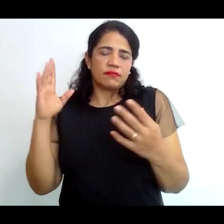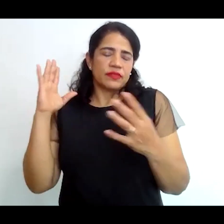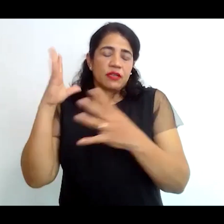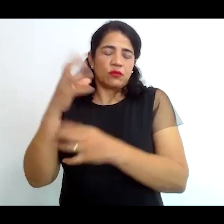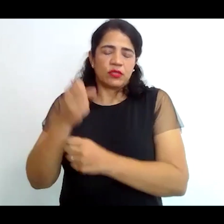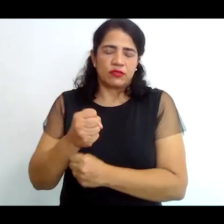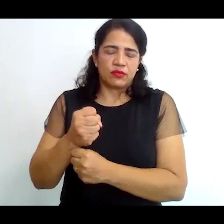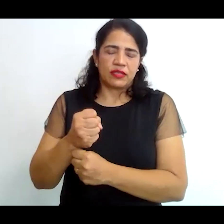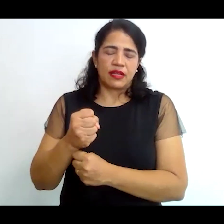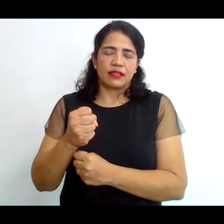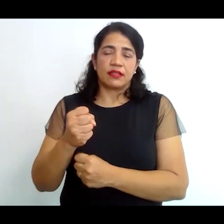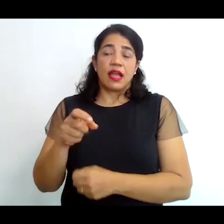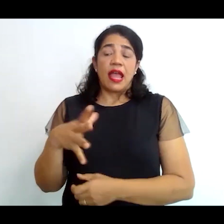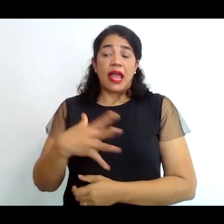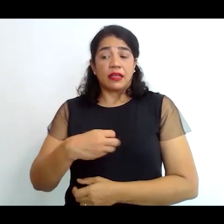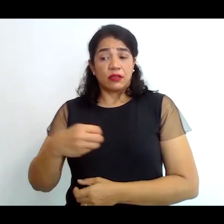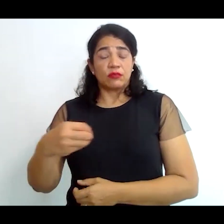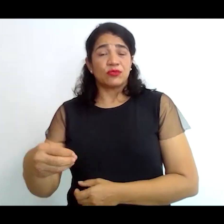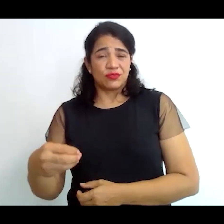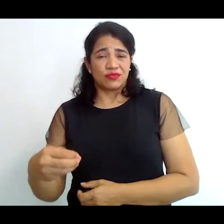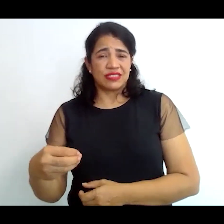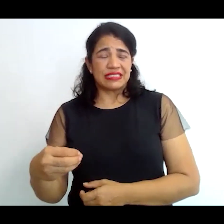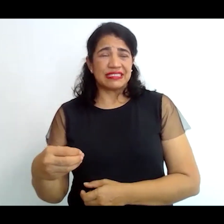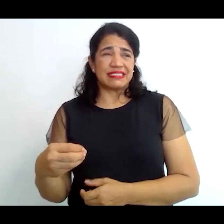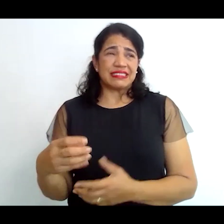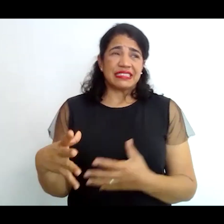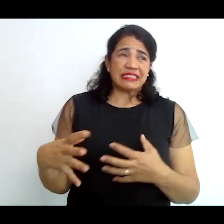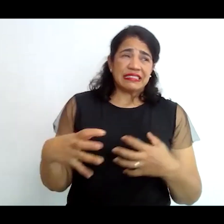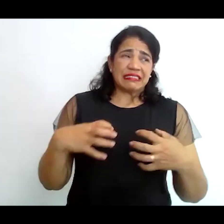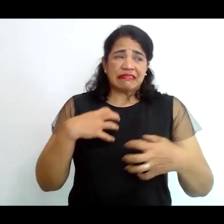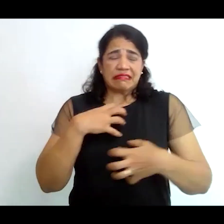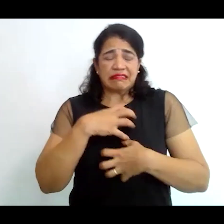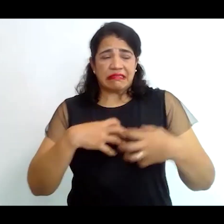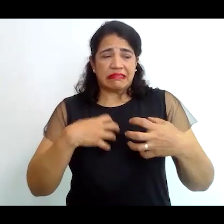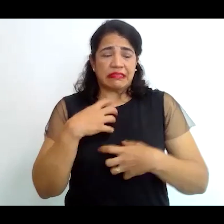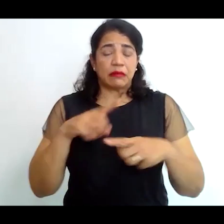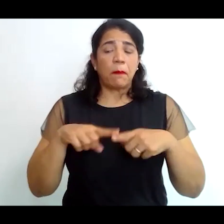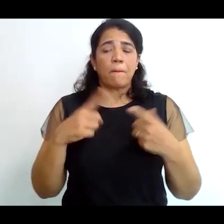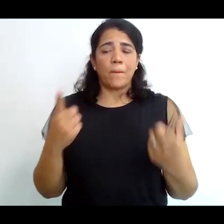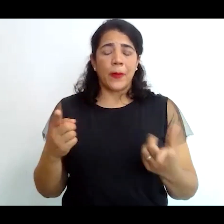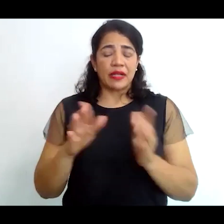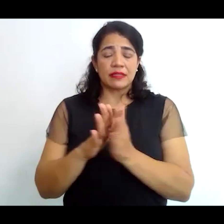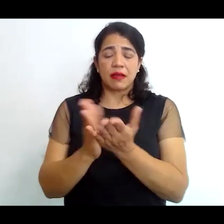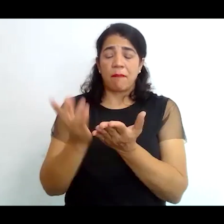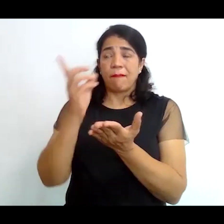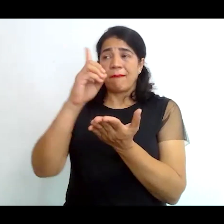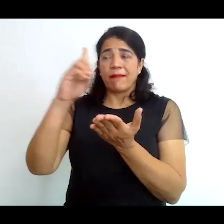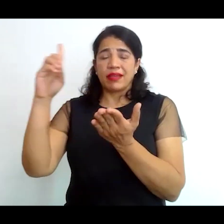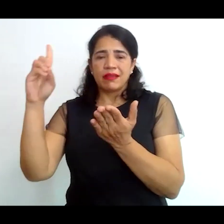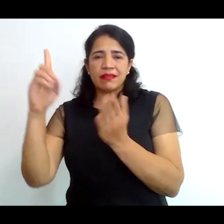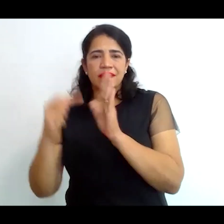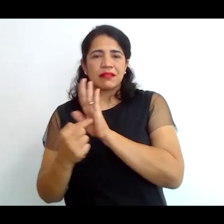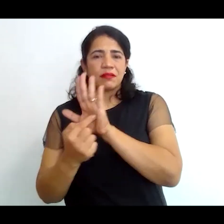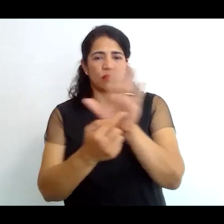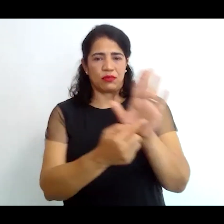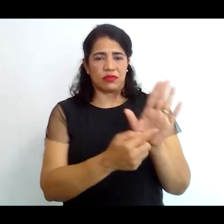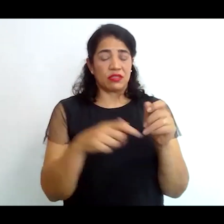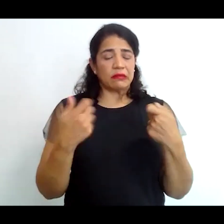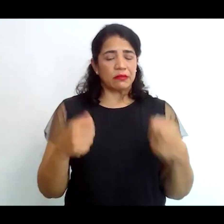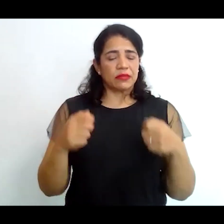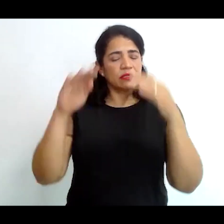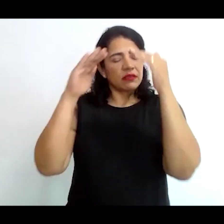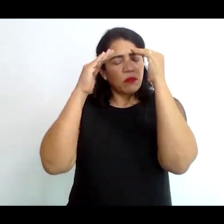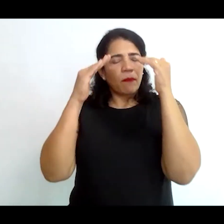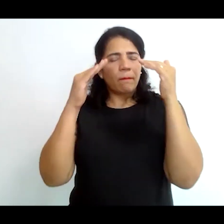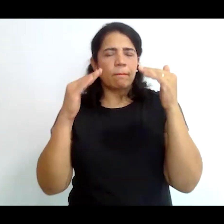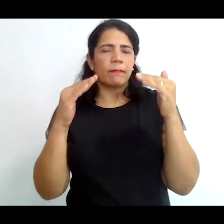aqui fala para obedecer independentemente da atitude dos pais. Vamos aprender assim? Porque você no rio da